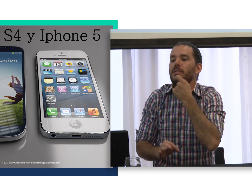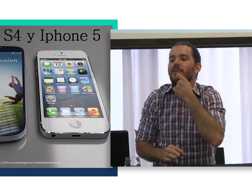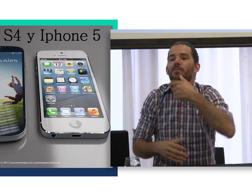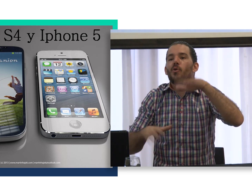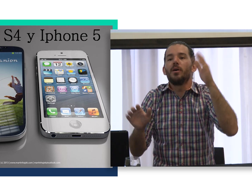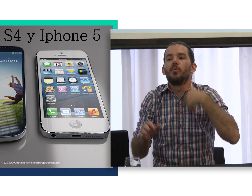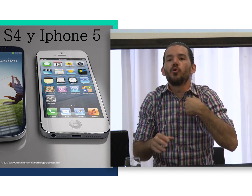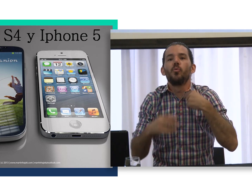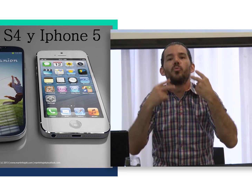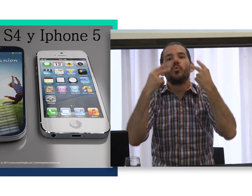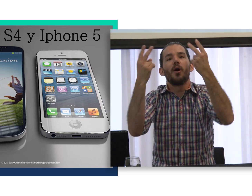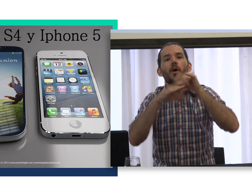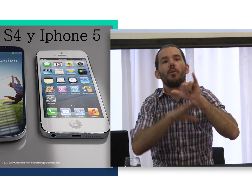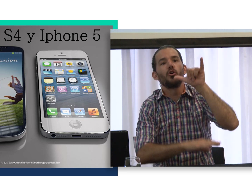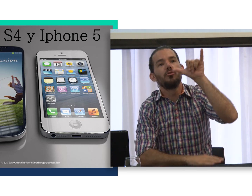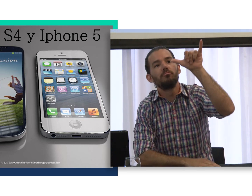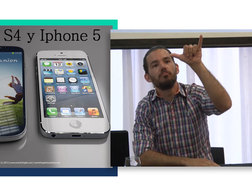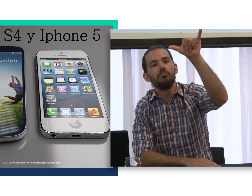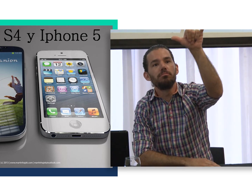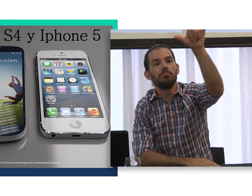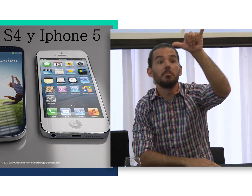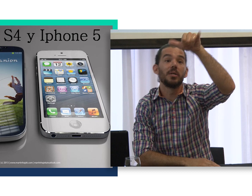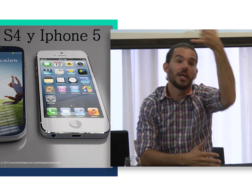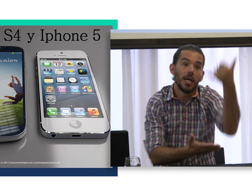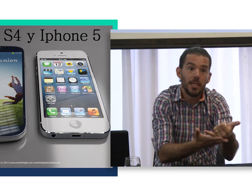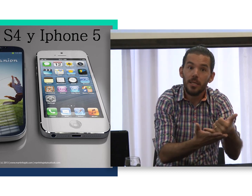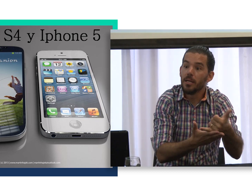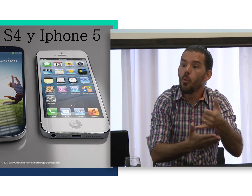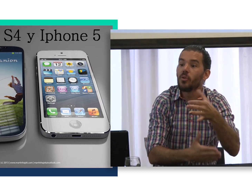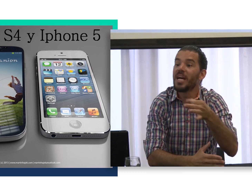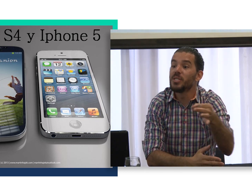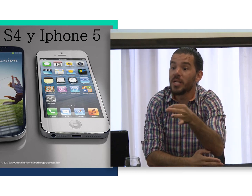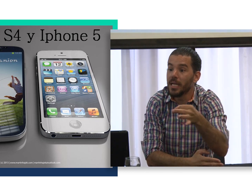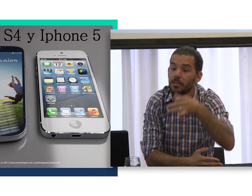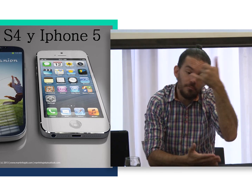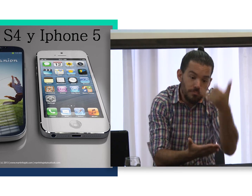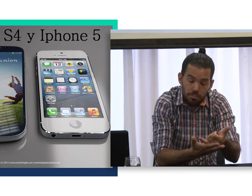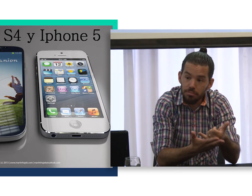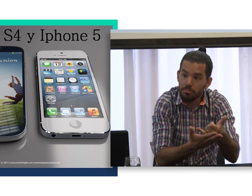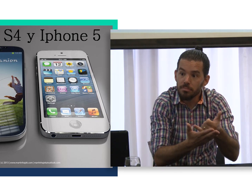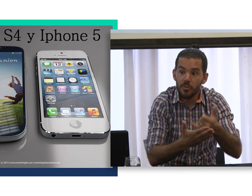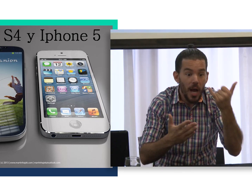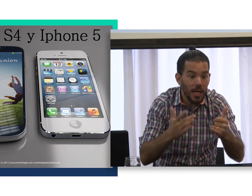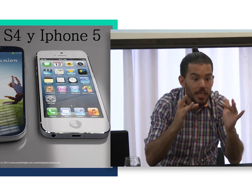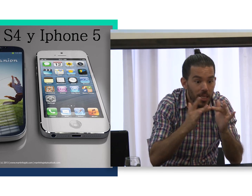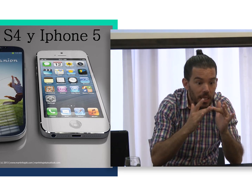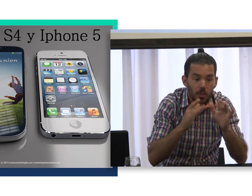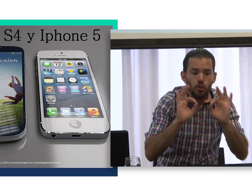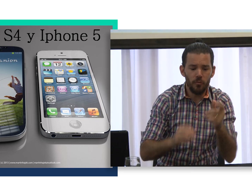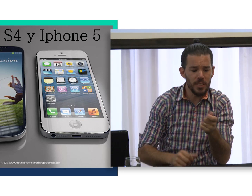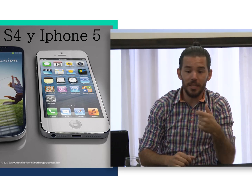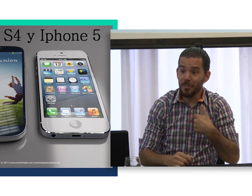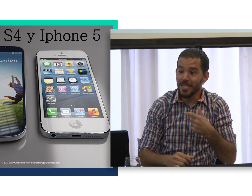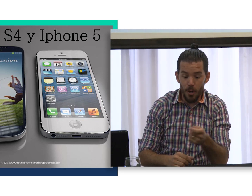está completo. Porque si fuera que yo viajo a otro país, voy en el avión, o se cae el avión, se cae una isla o algo, y hay internet en esa